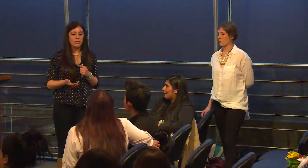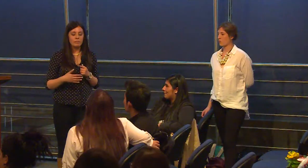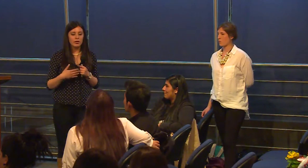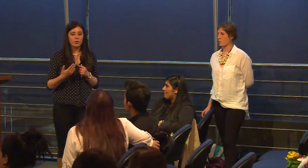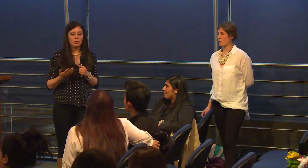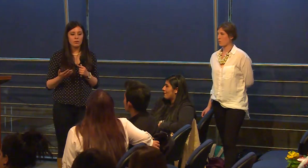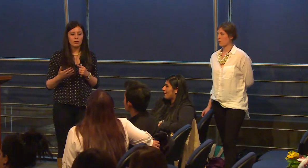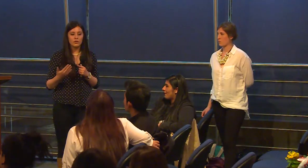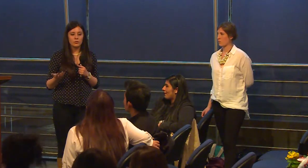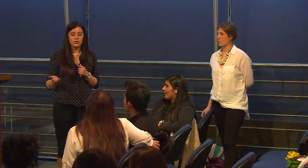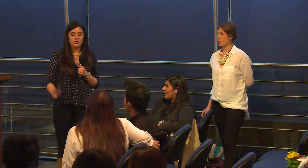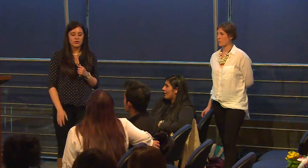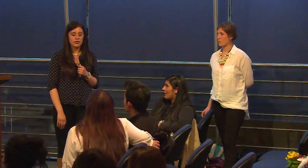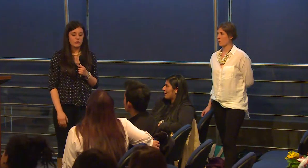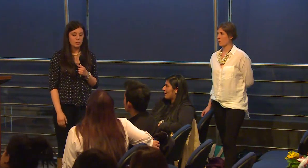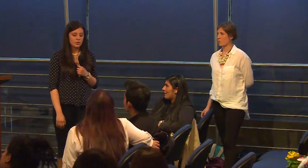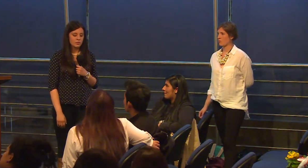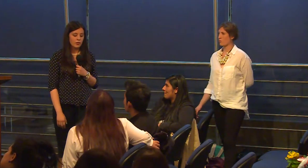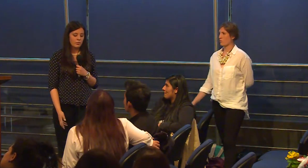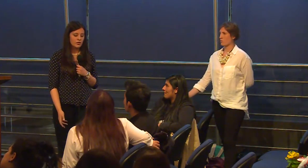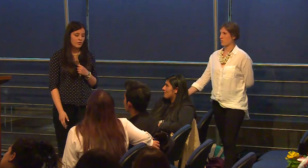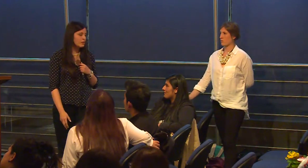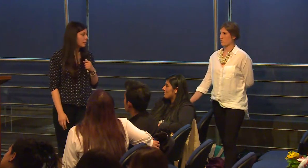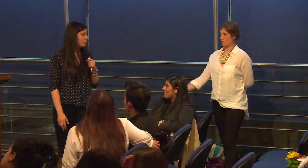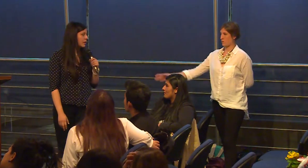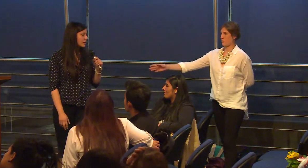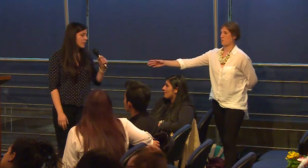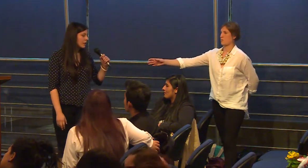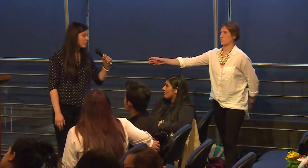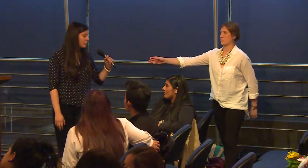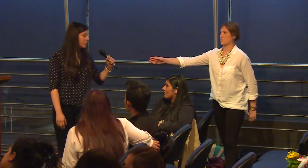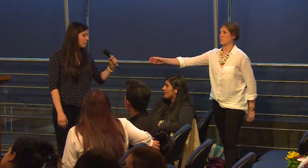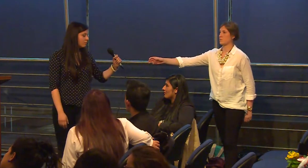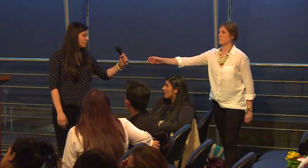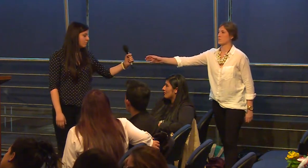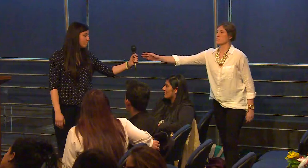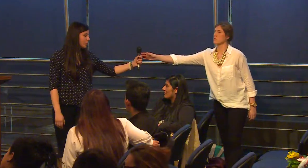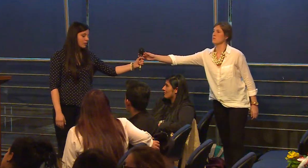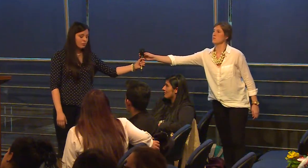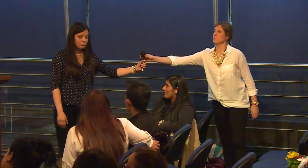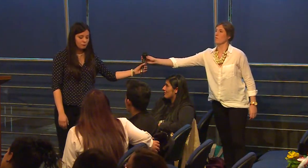de forma oral, pero como los fuimos conociendo, pues fue más fácil percibir